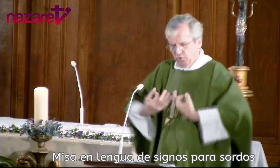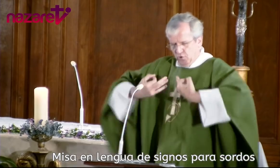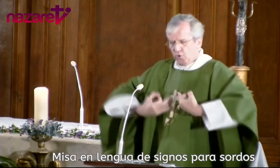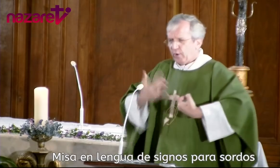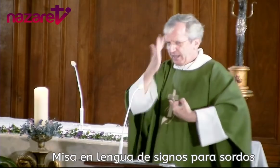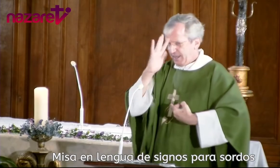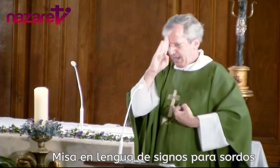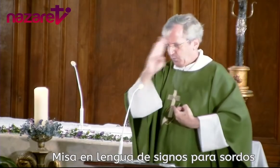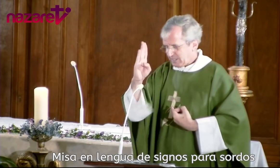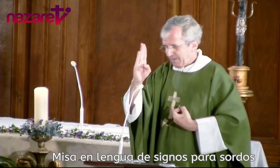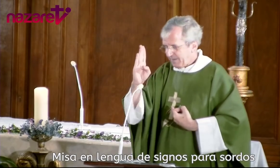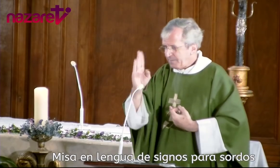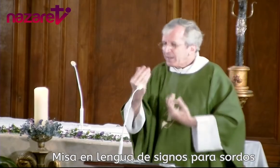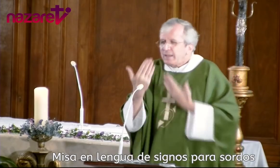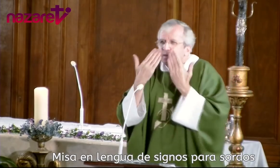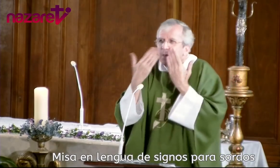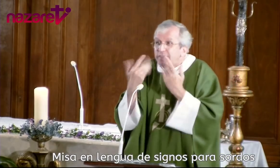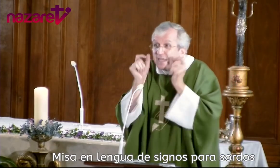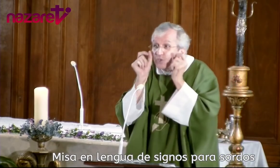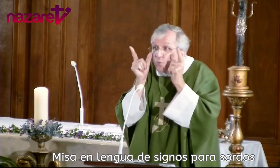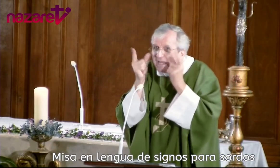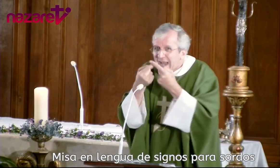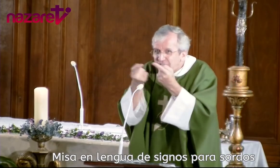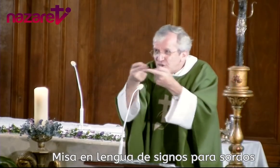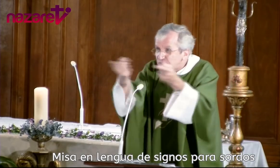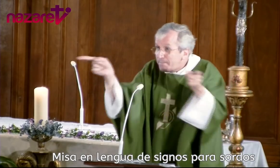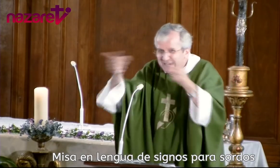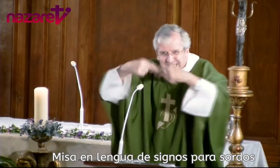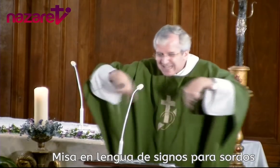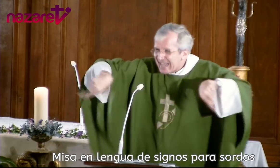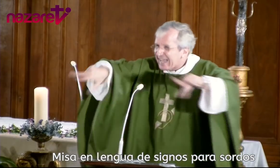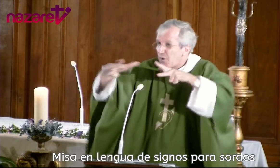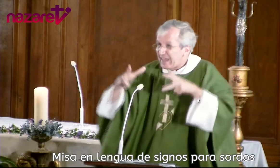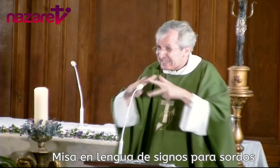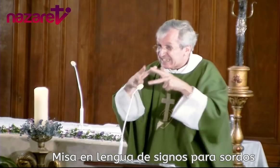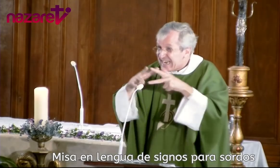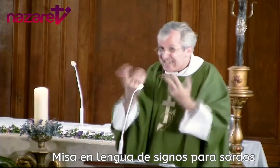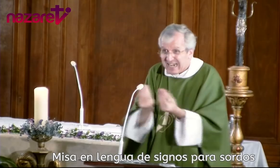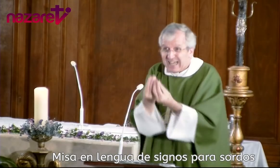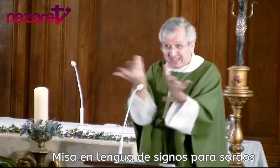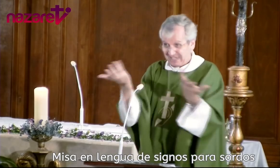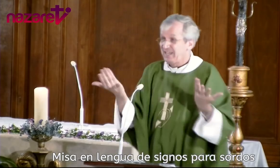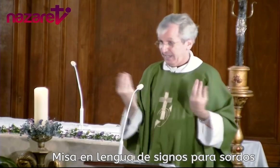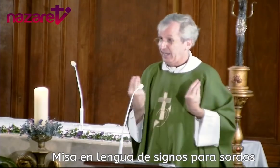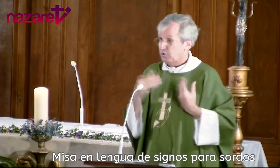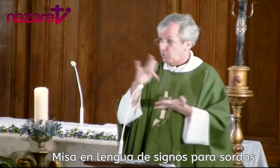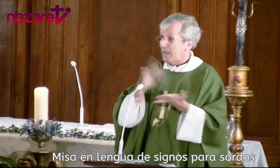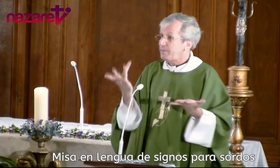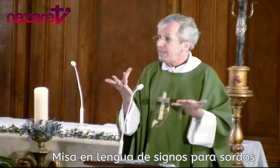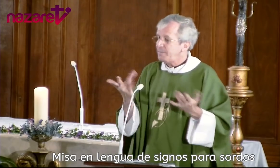con coherencia nuestra fe, de descubrir a Dios presente en cada una de esas realidades que nos toca vivir